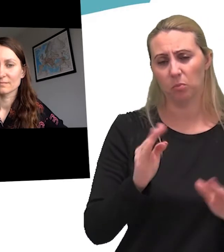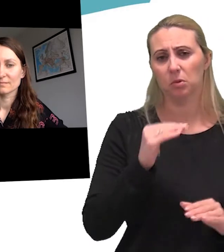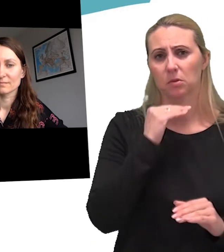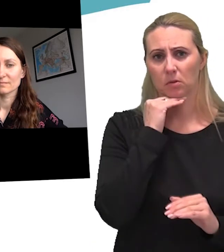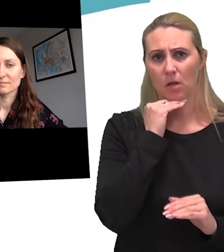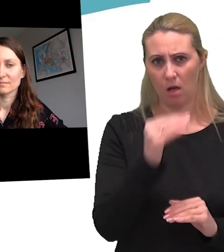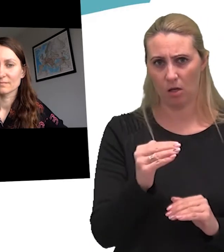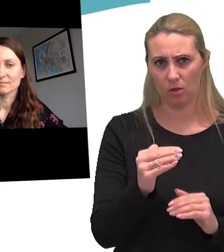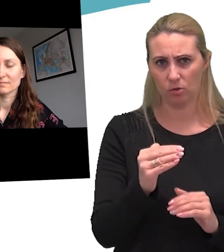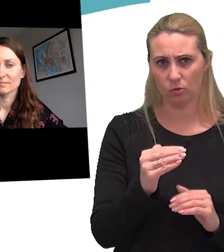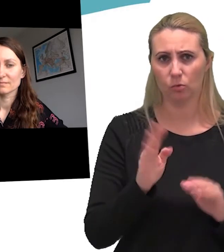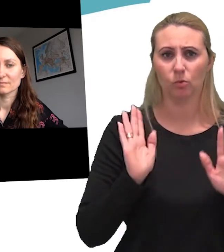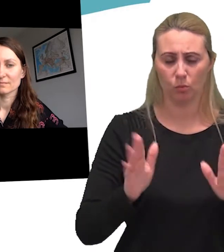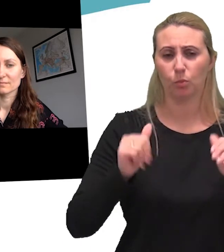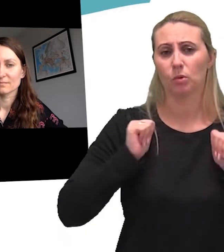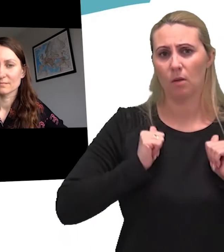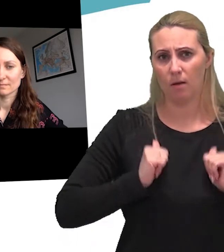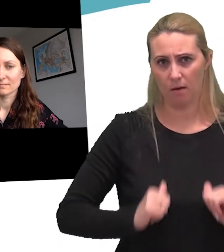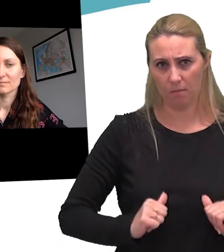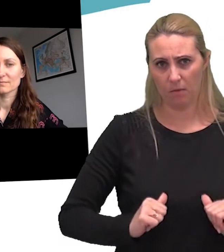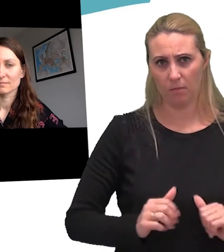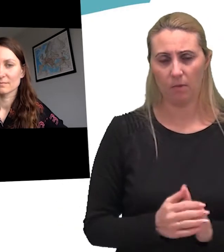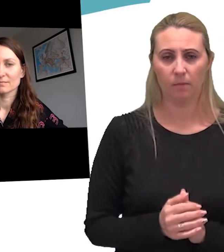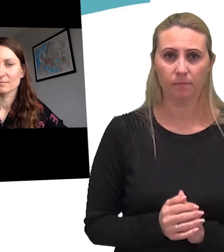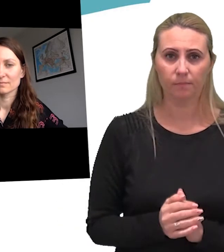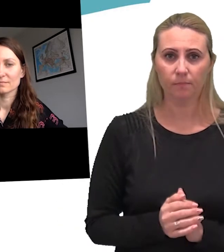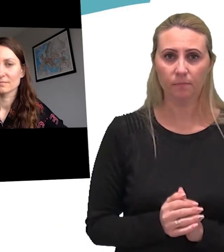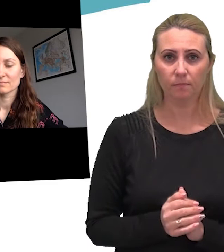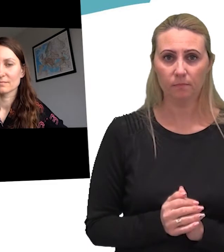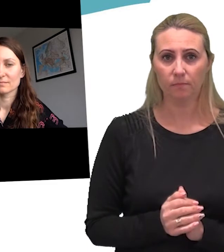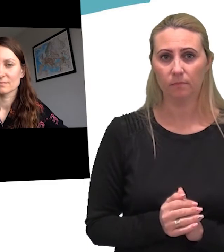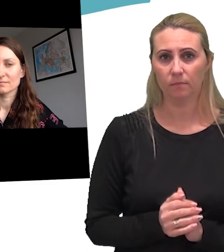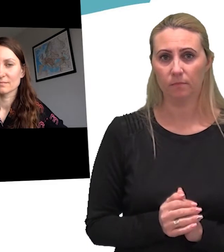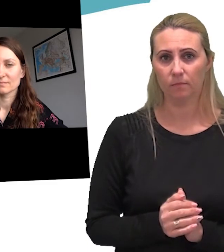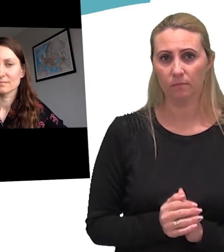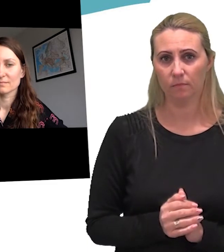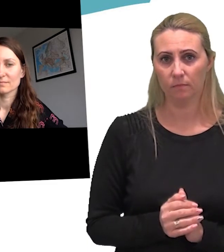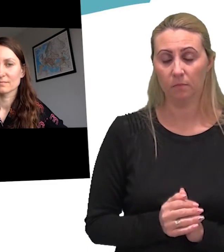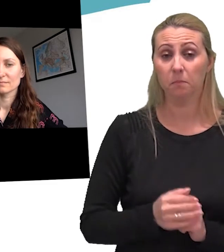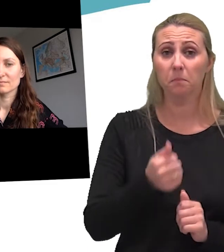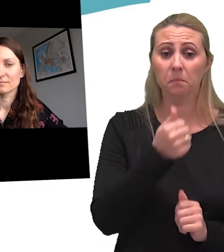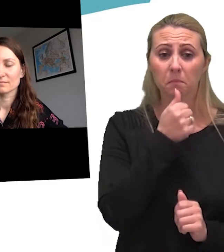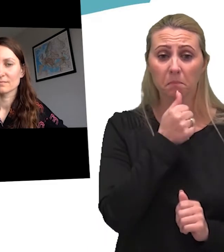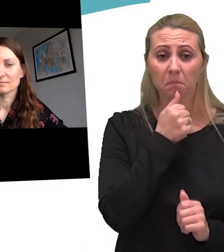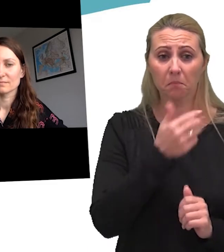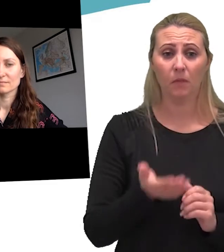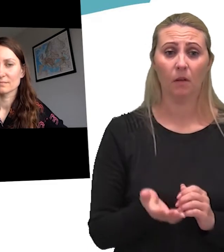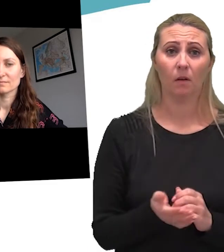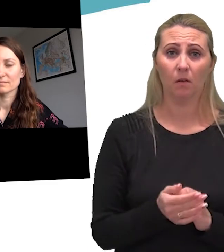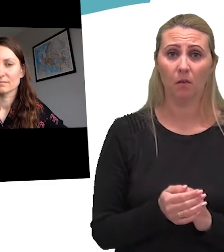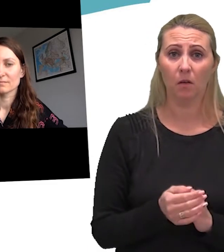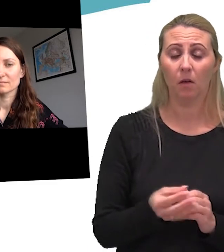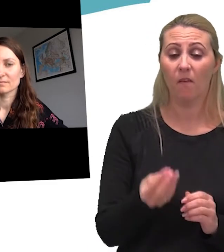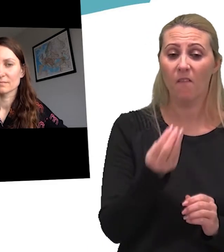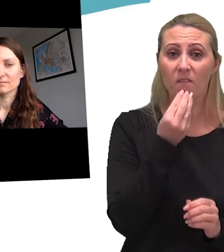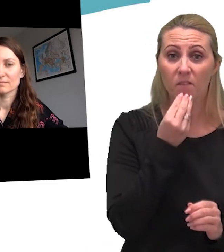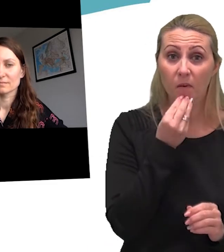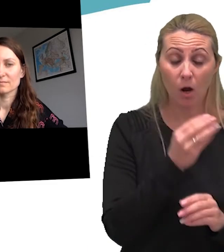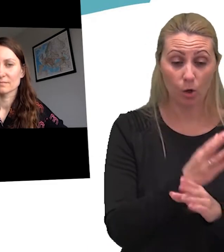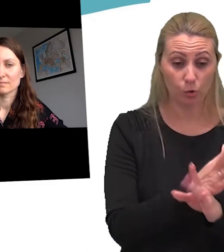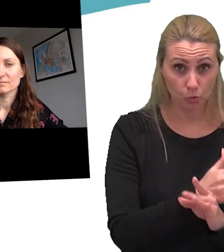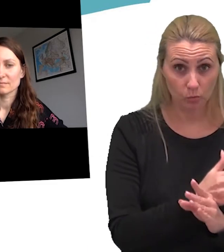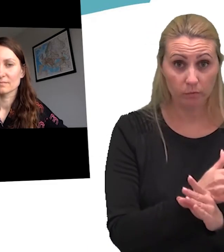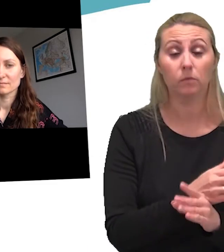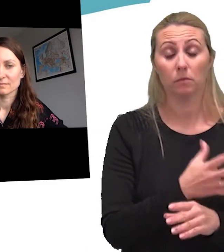aiškus nusiteikimas ir ramybė. Tai apsprendžia. Ir pavyzdžiui, jeigu valgoma žuvis,